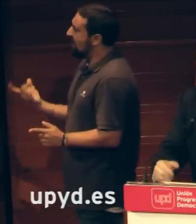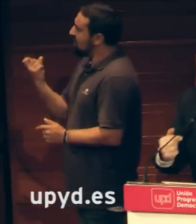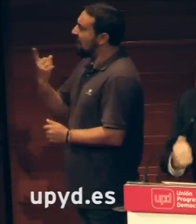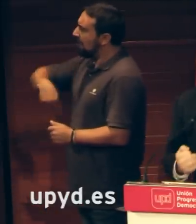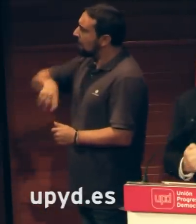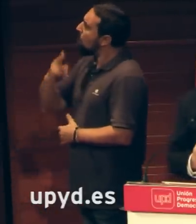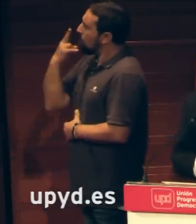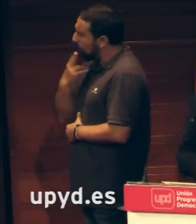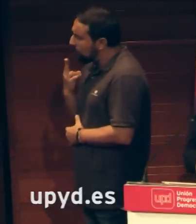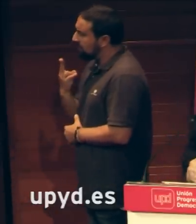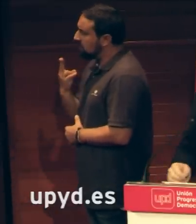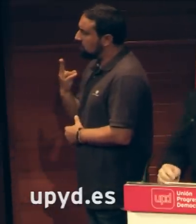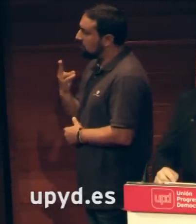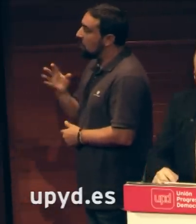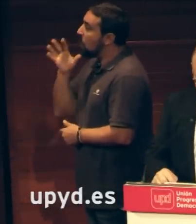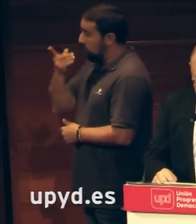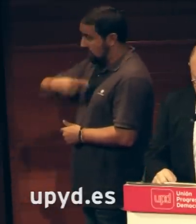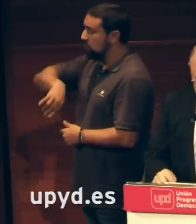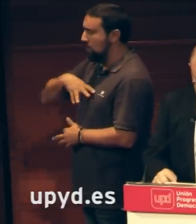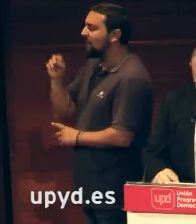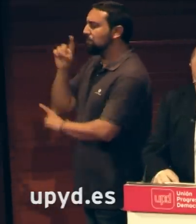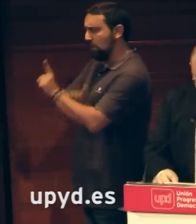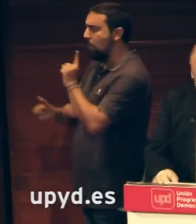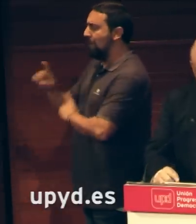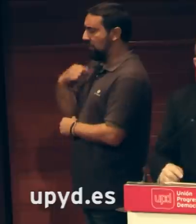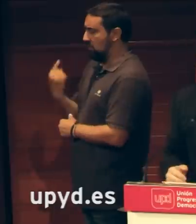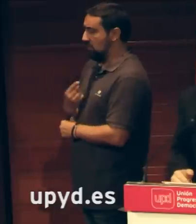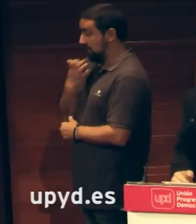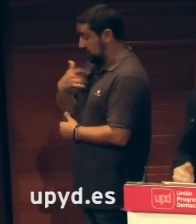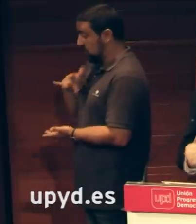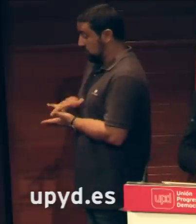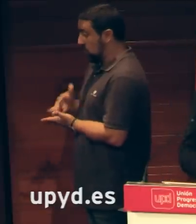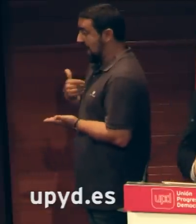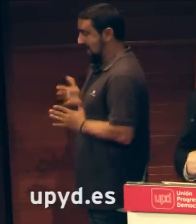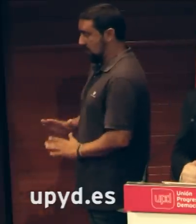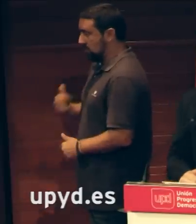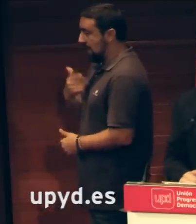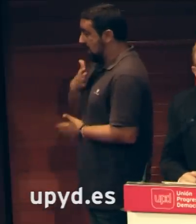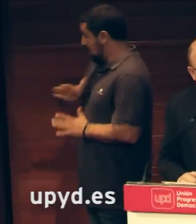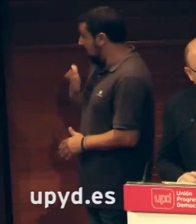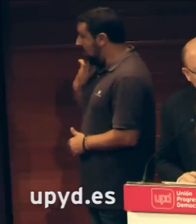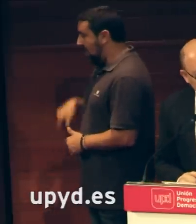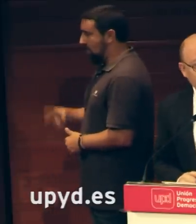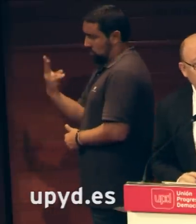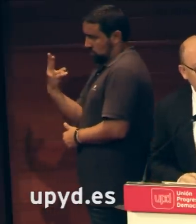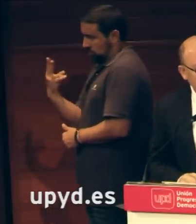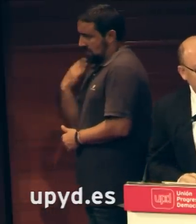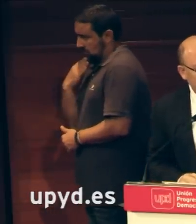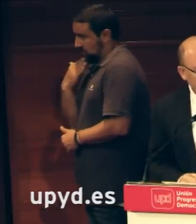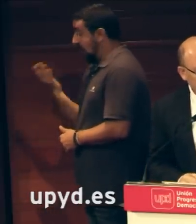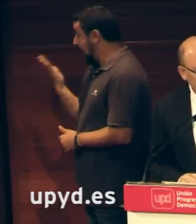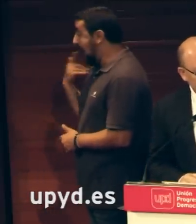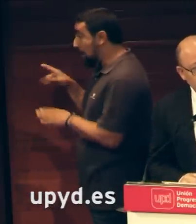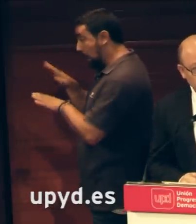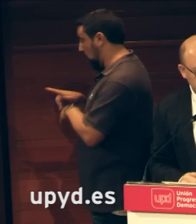comprometidos. Y eso nos preocupa especialmente a los que tenemos hijos en esa edad. Yo tengo uno de 2 años y ayer por la noche